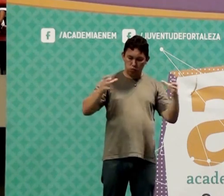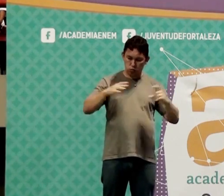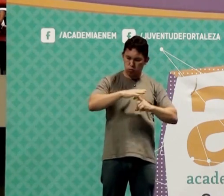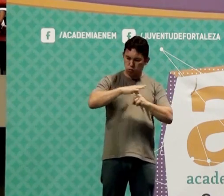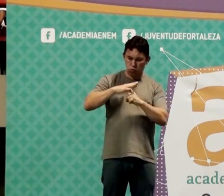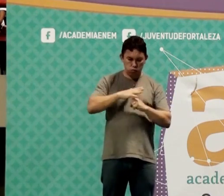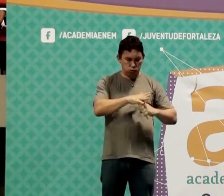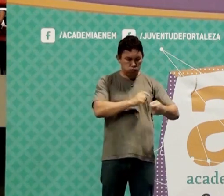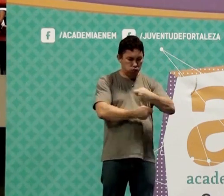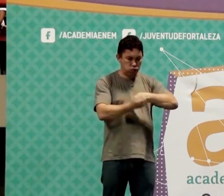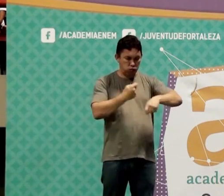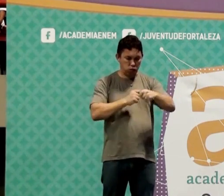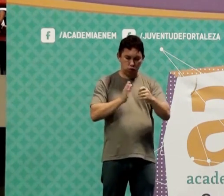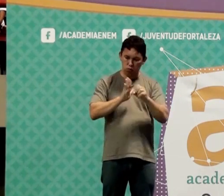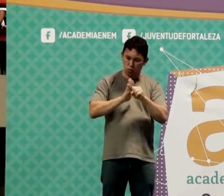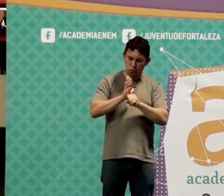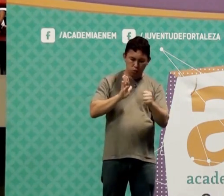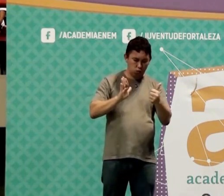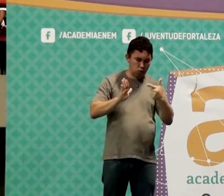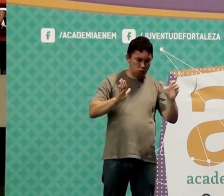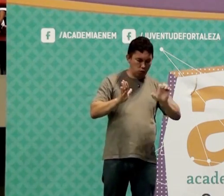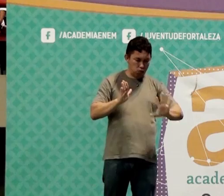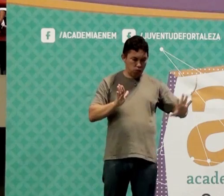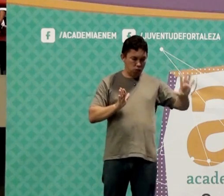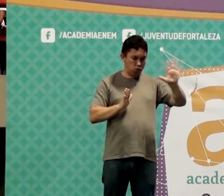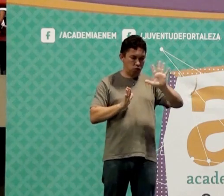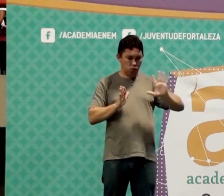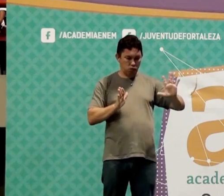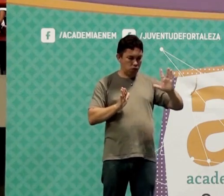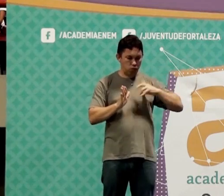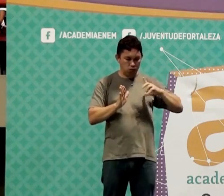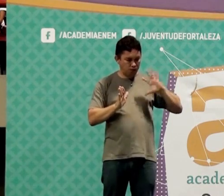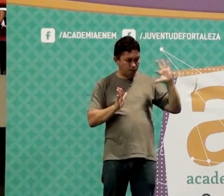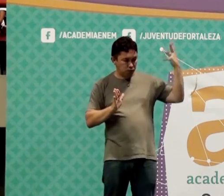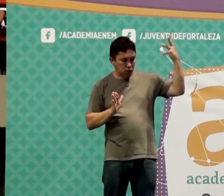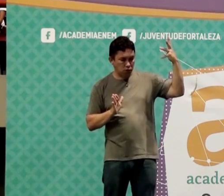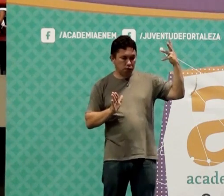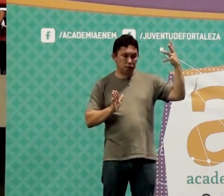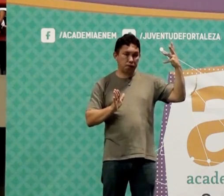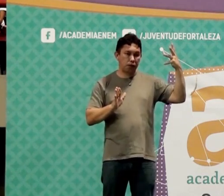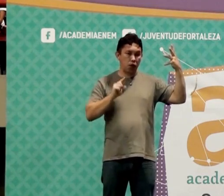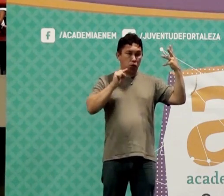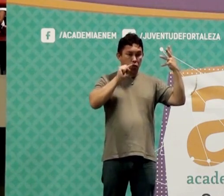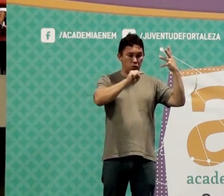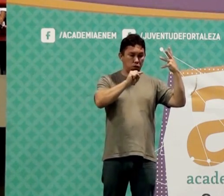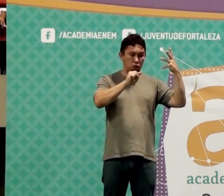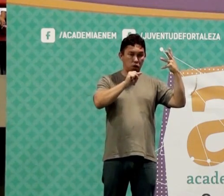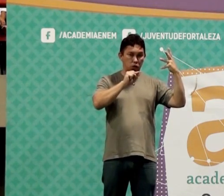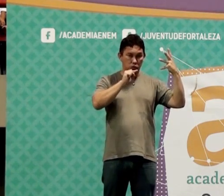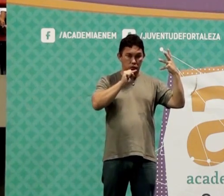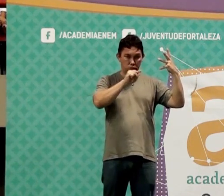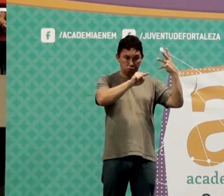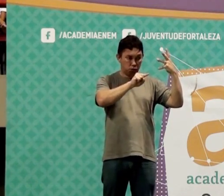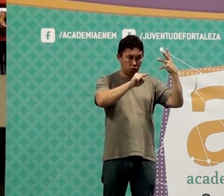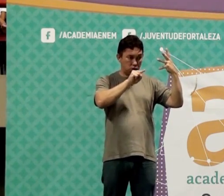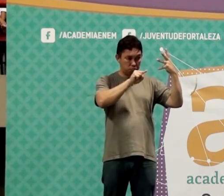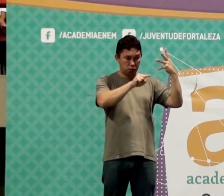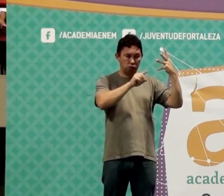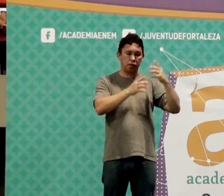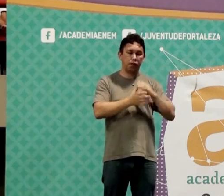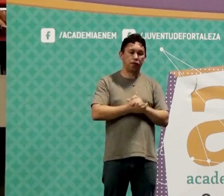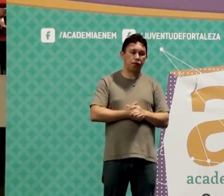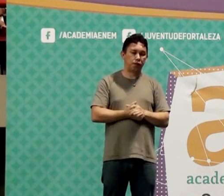está proibida? Como é que tu está vendendo? Tu pode ser preso? Pode. Mas tu vai vender? Vai. Então qual o item B